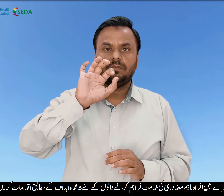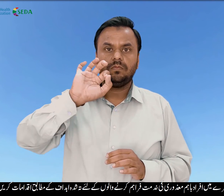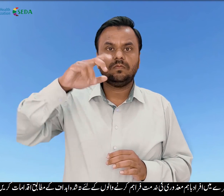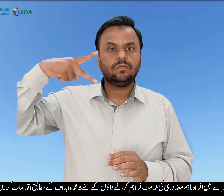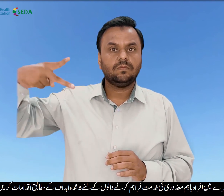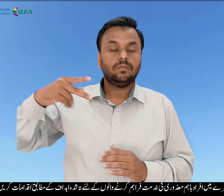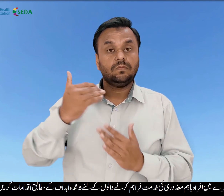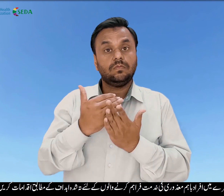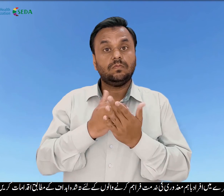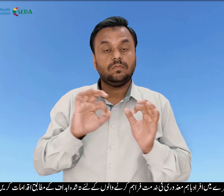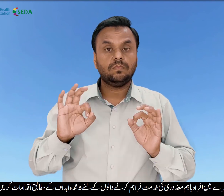کریں۔